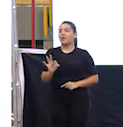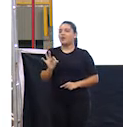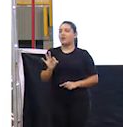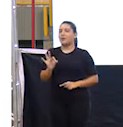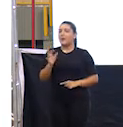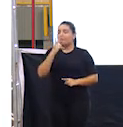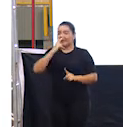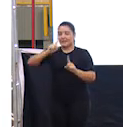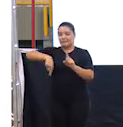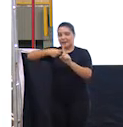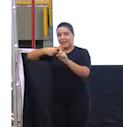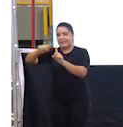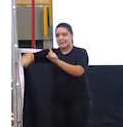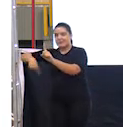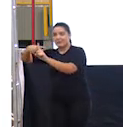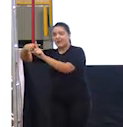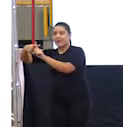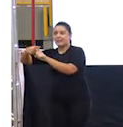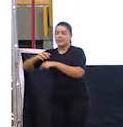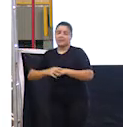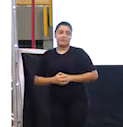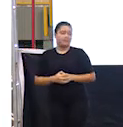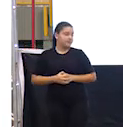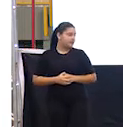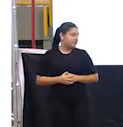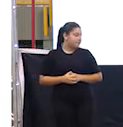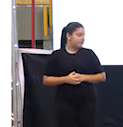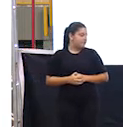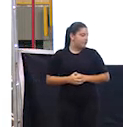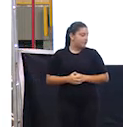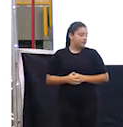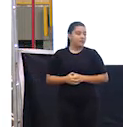fazer 60 com 1,20 com 1,20. Vai dar quanto?